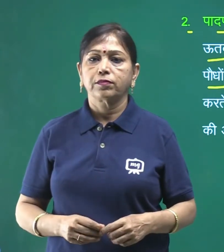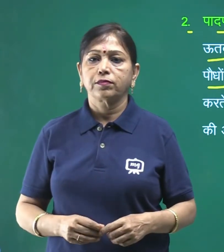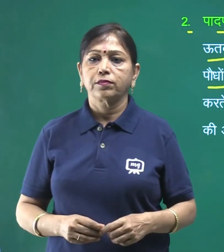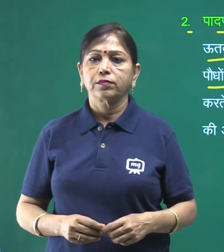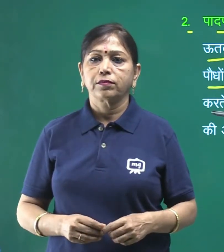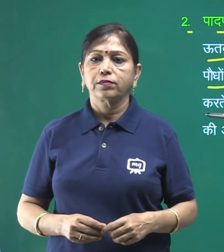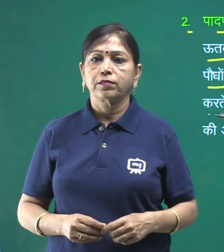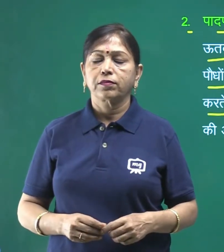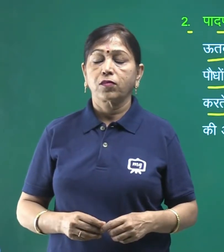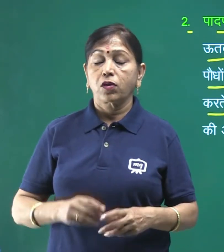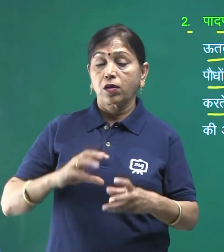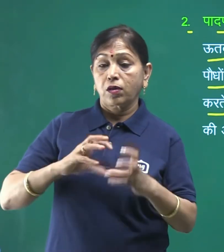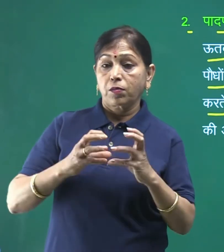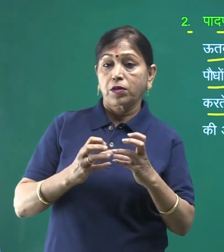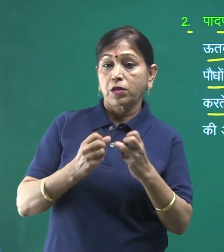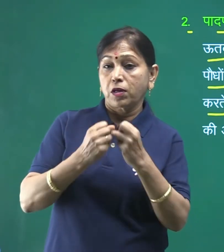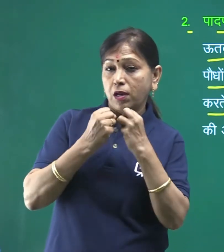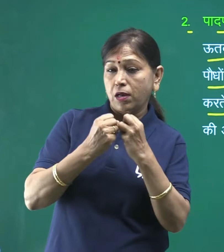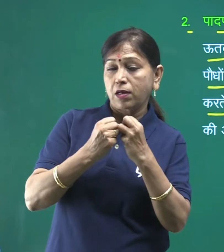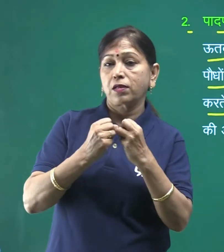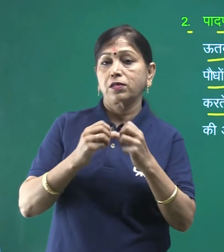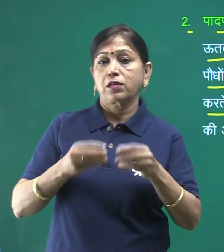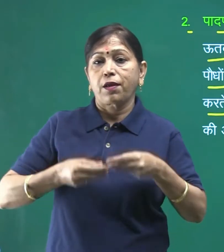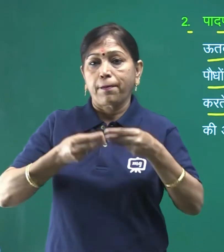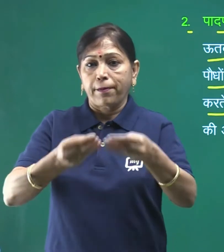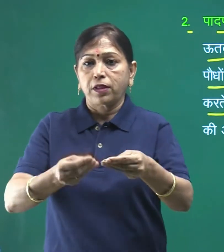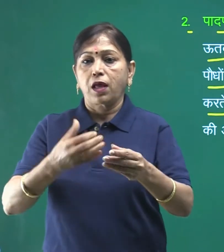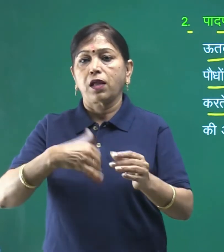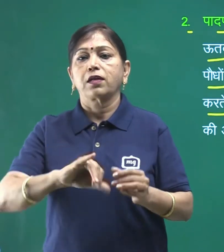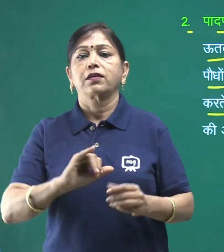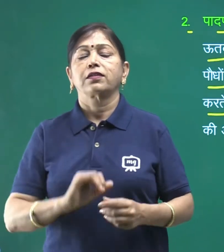यांत्रिक शक्ति प्रदान करते हैं